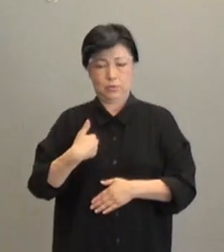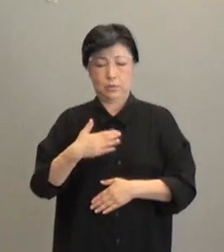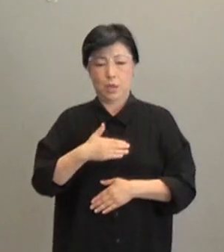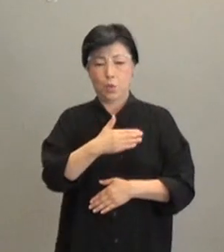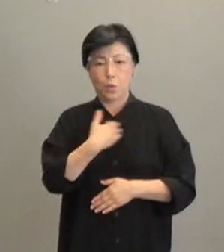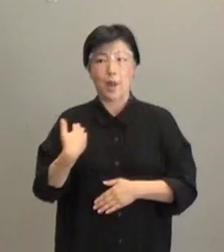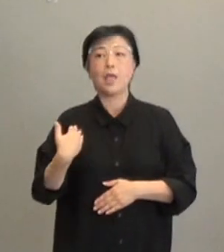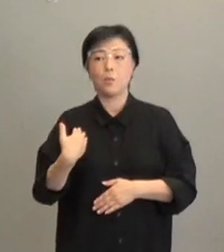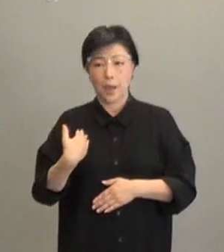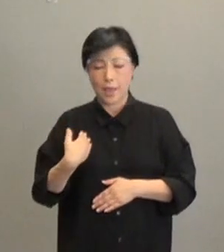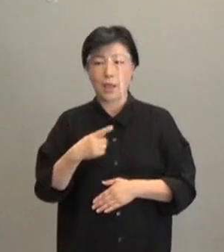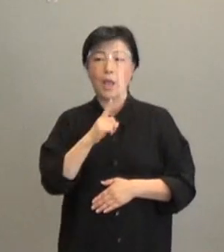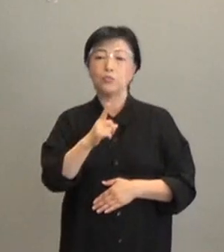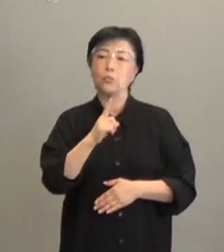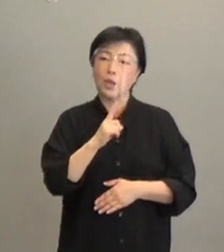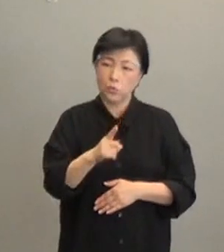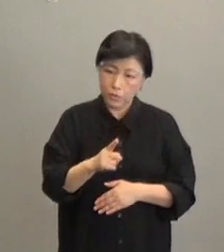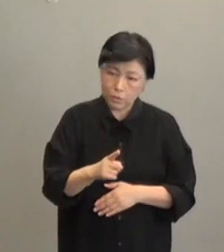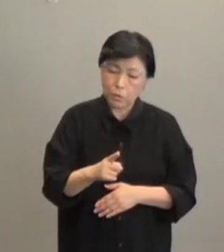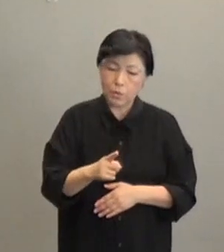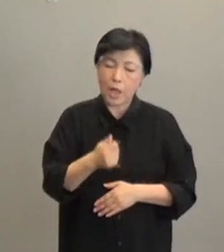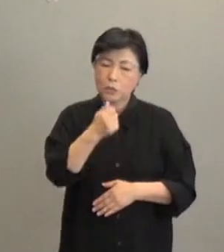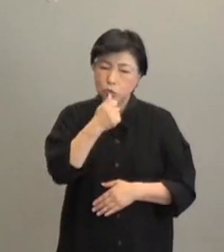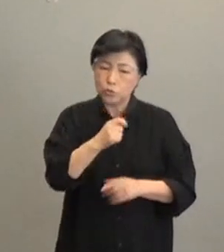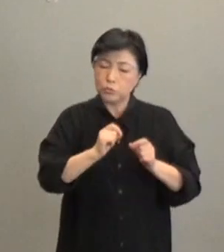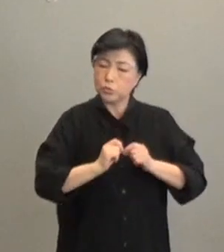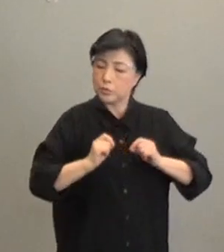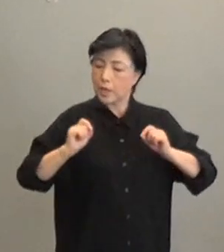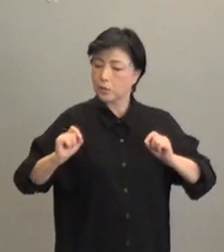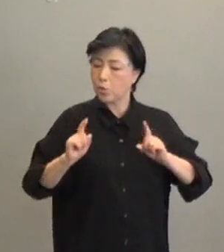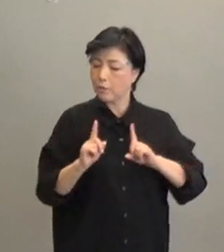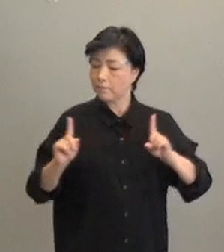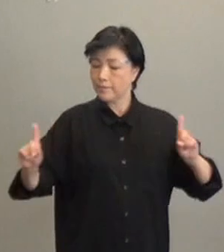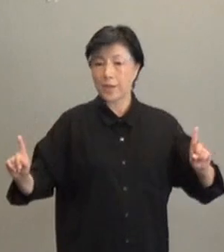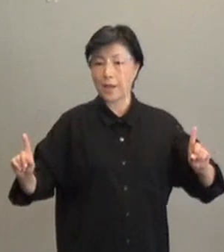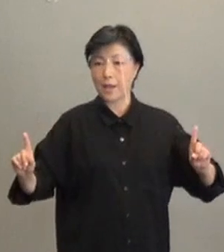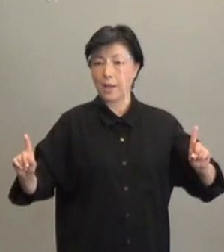々メッセージさせていただいた通りですね、十分な距離が取